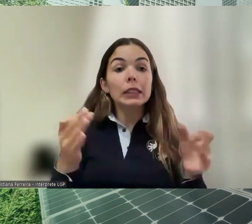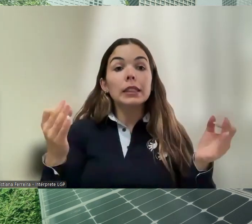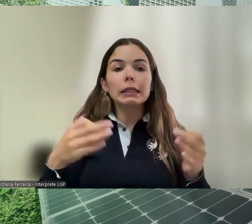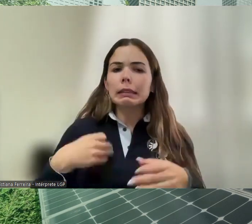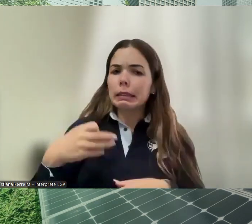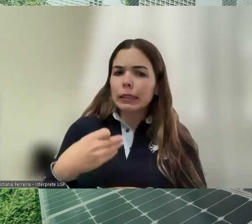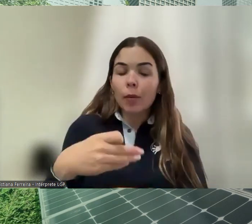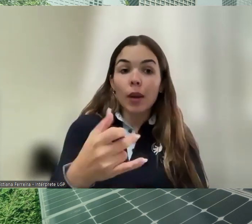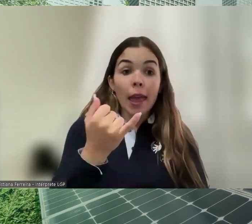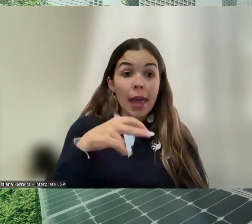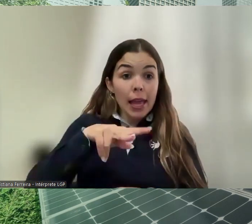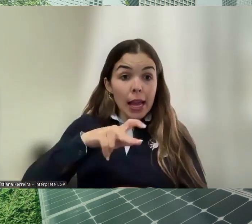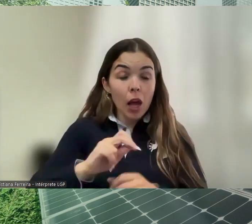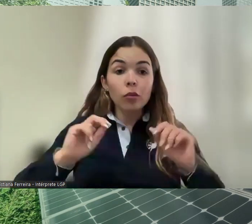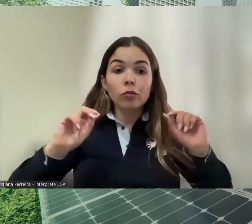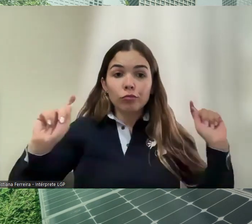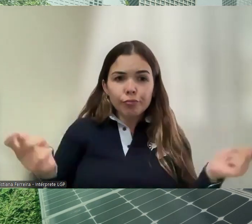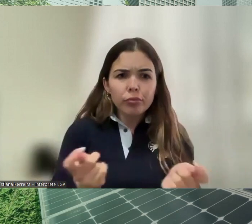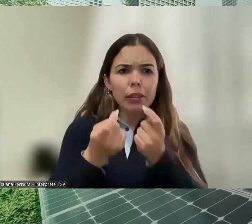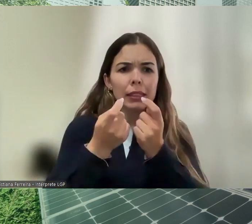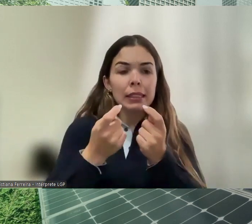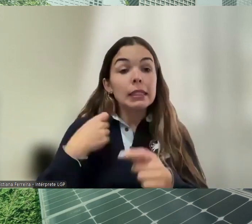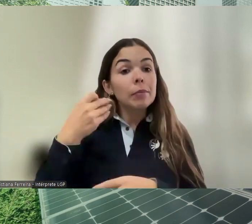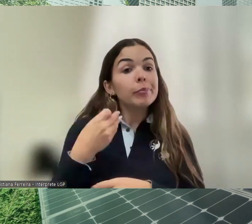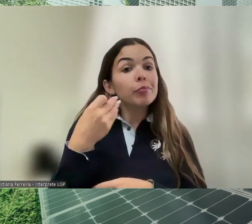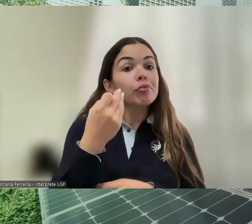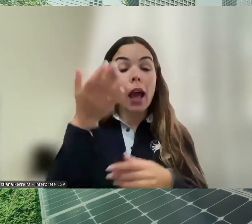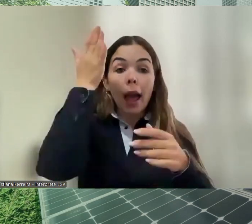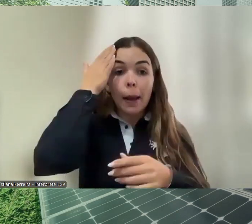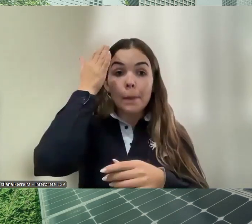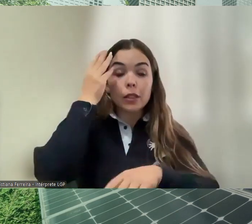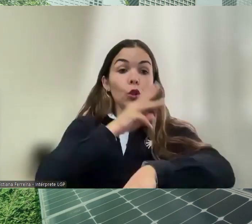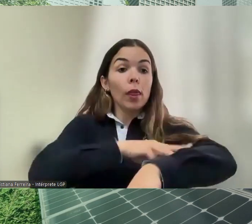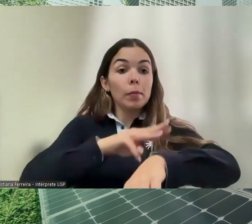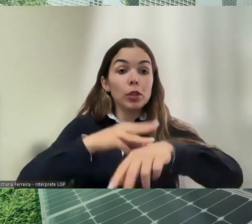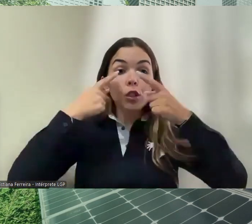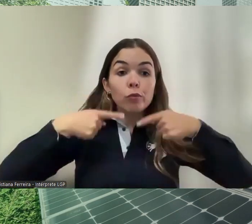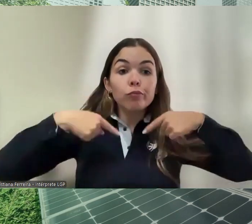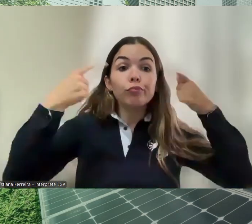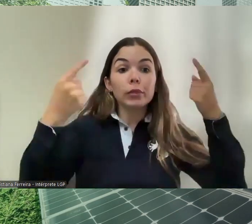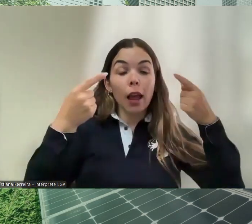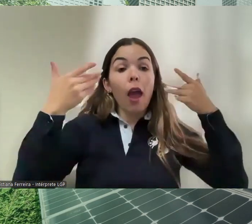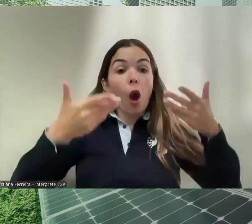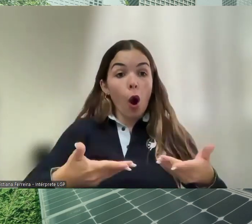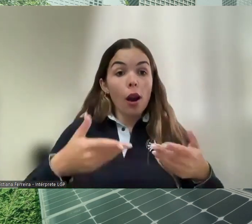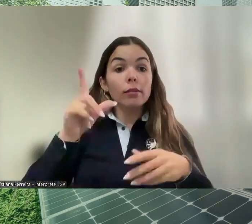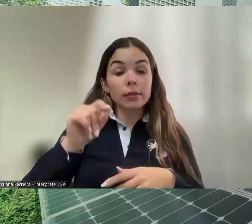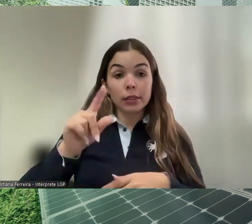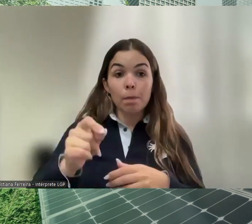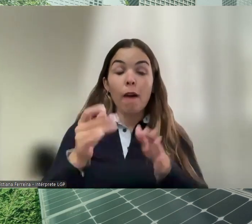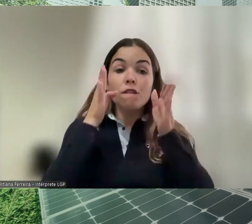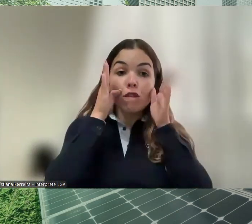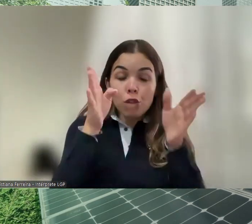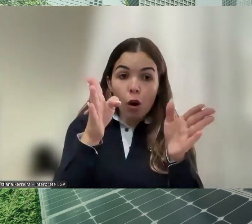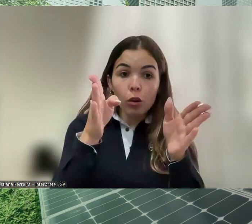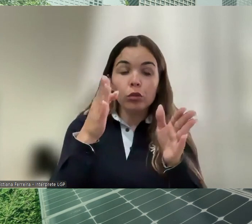o INA tem vindo a promover sistematicamente a capacitação da administração pública. E mais recentemente também, com foco na